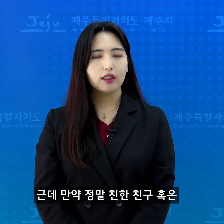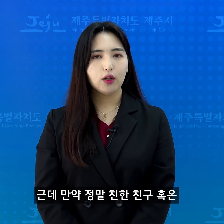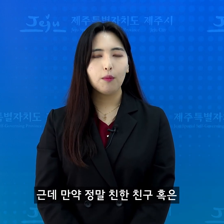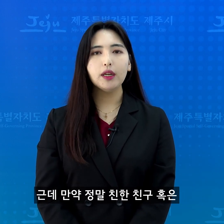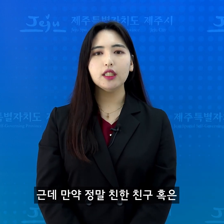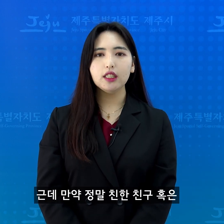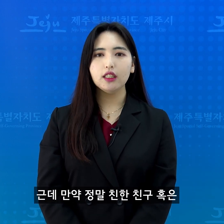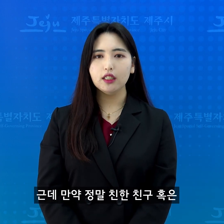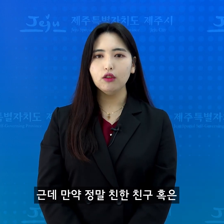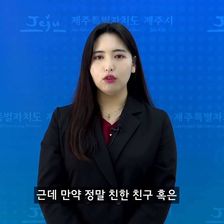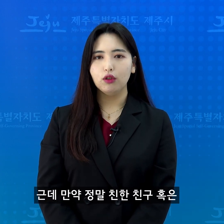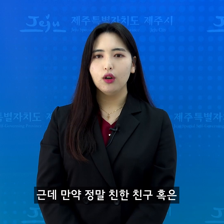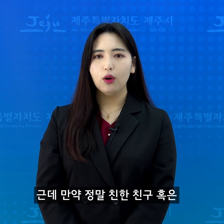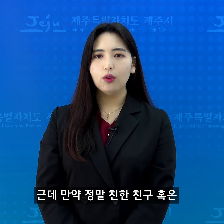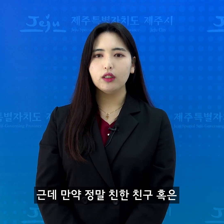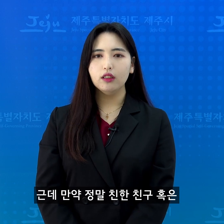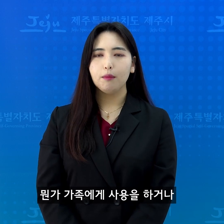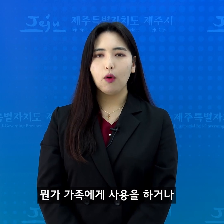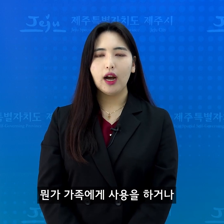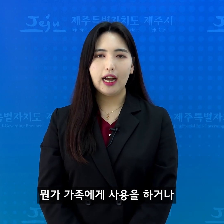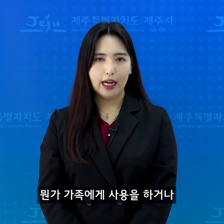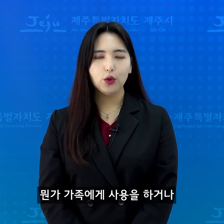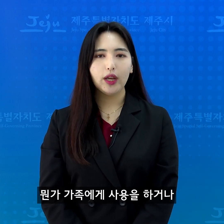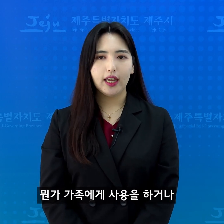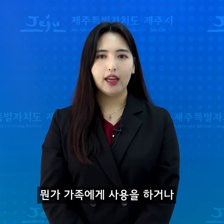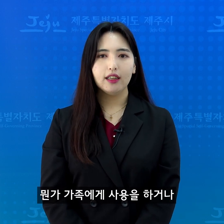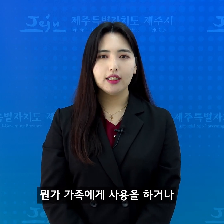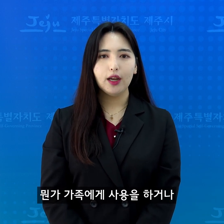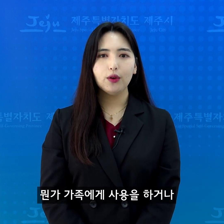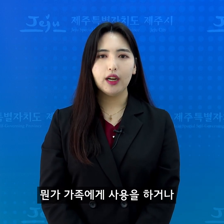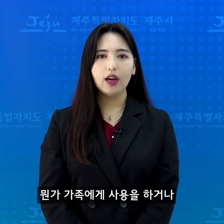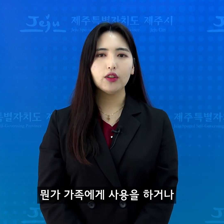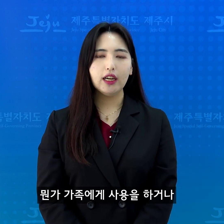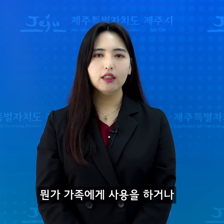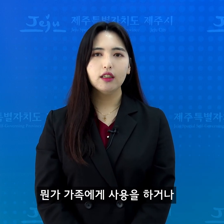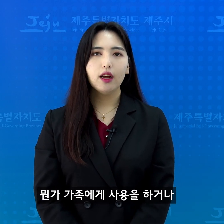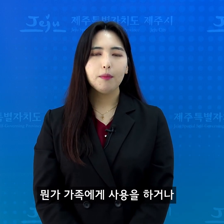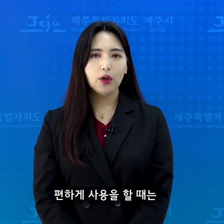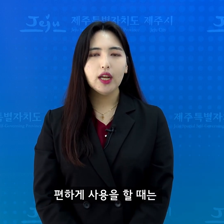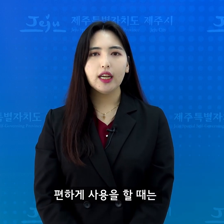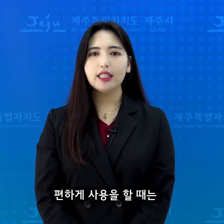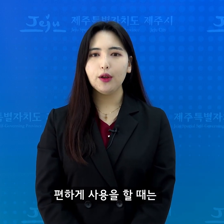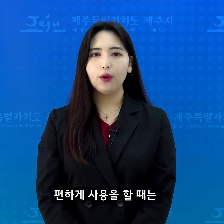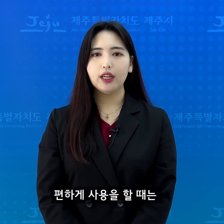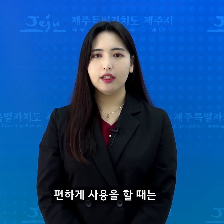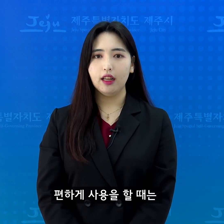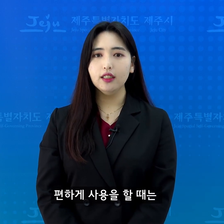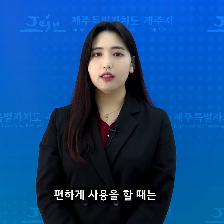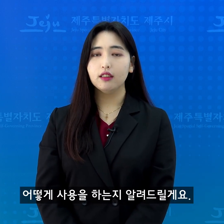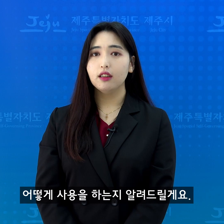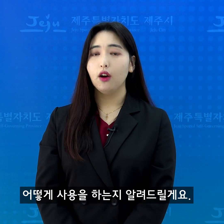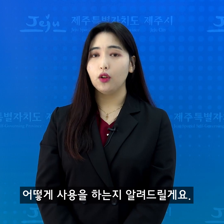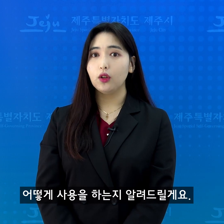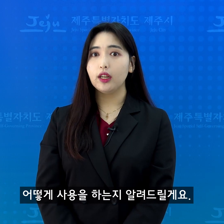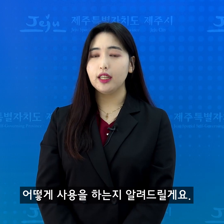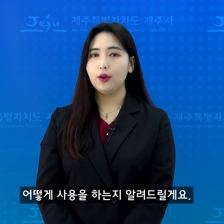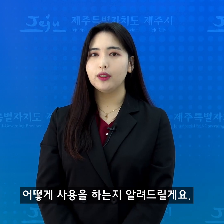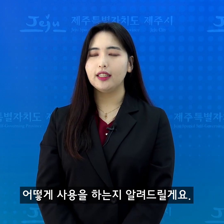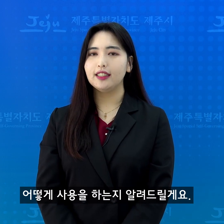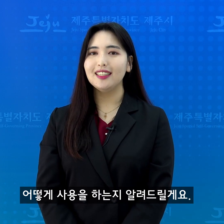정말 친한 친구 혹은 뭔가 가족에게 사용을 하거나 편하게 사용을 할 때는 어떻게 사용을 하는지